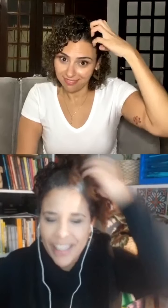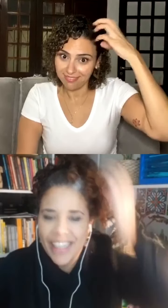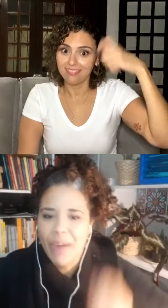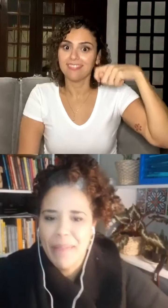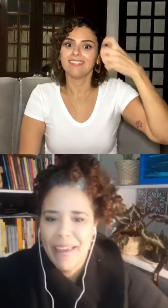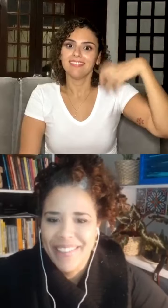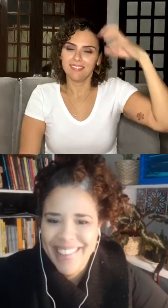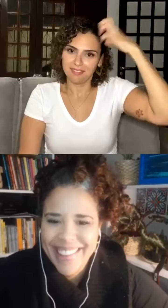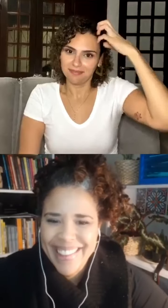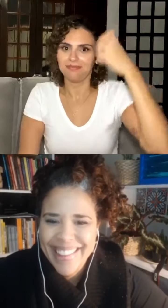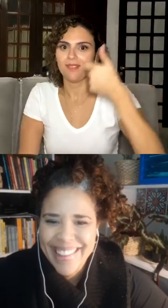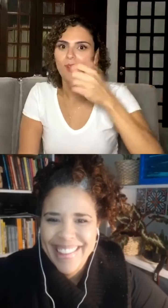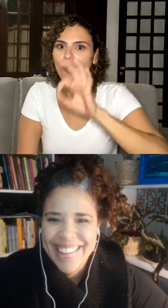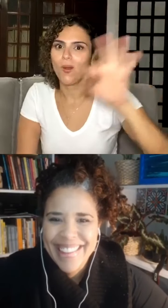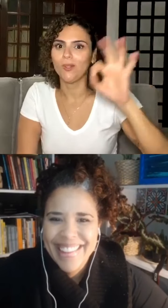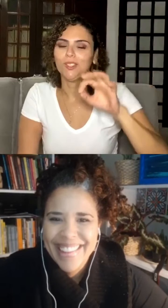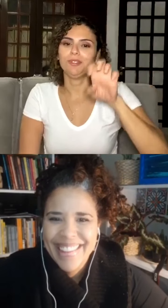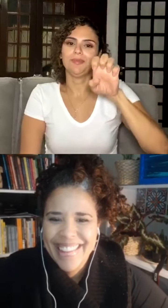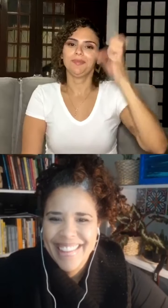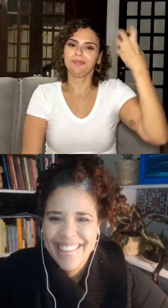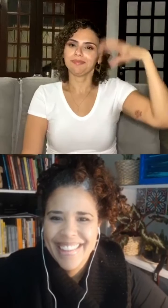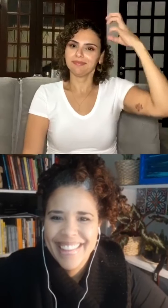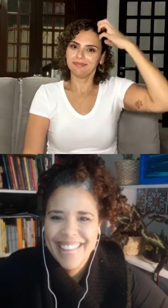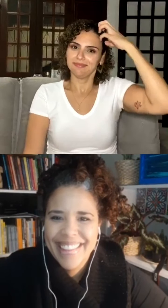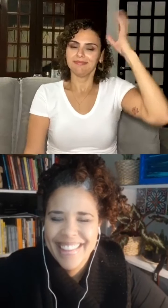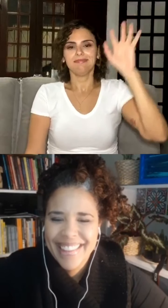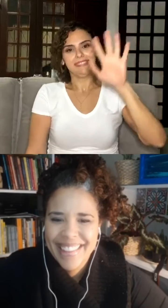aqui no cabelo. Ótimo.